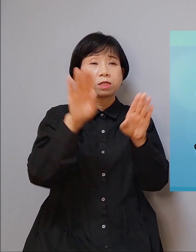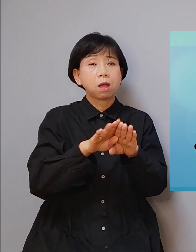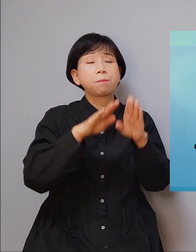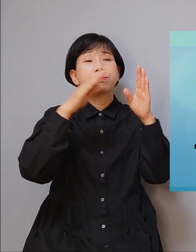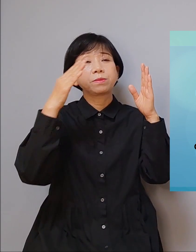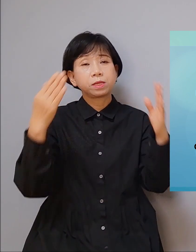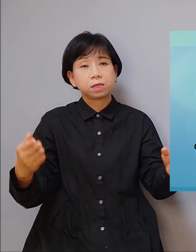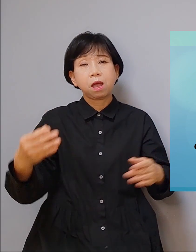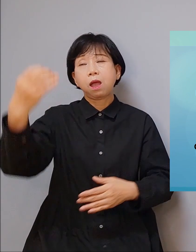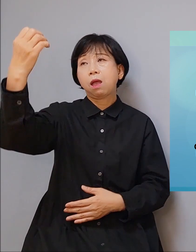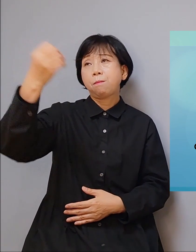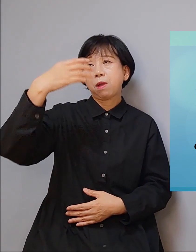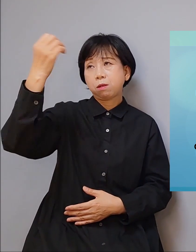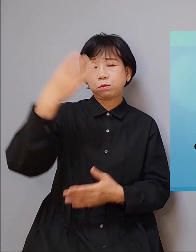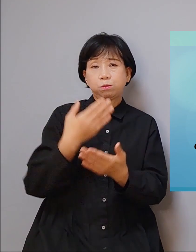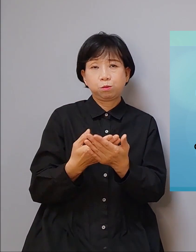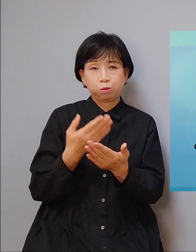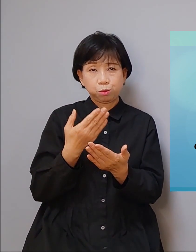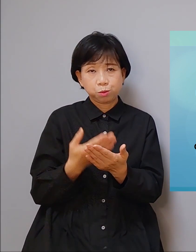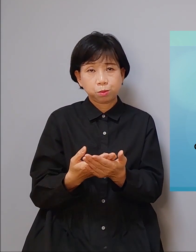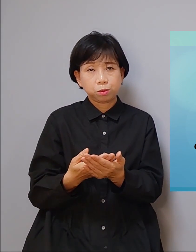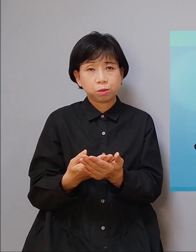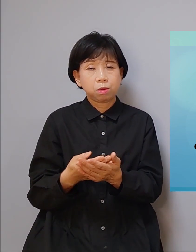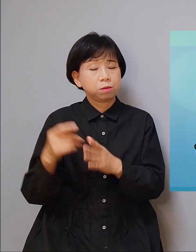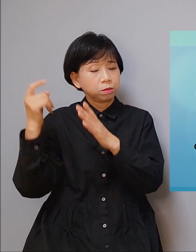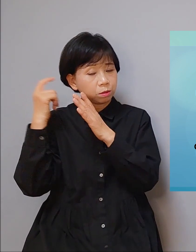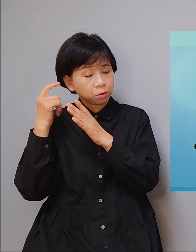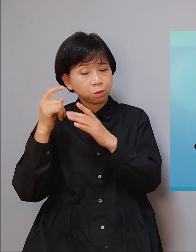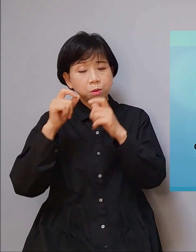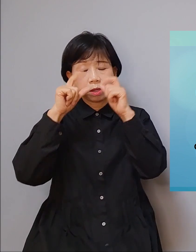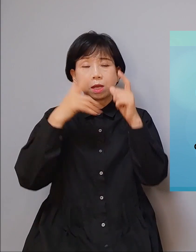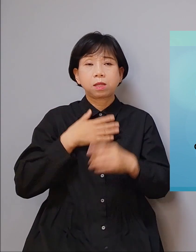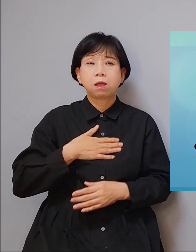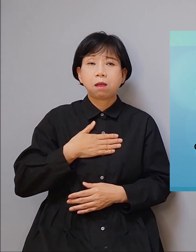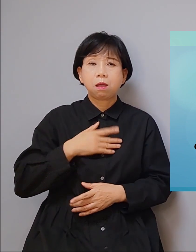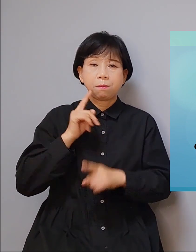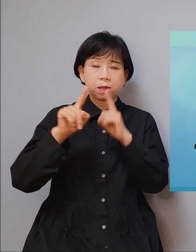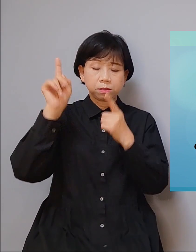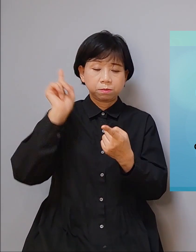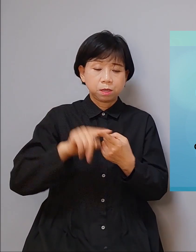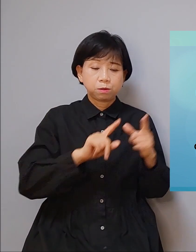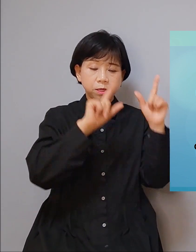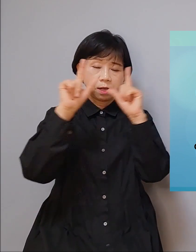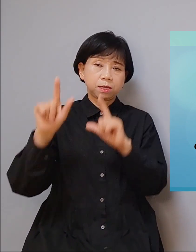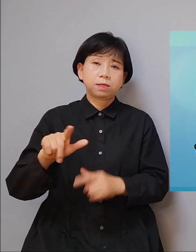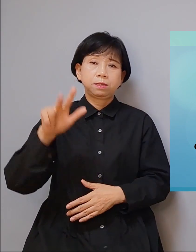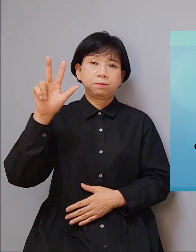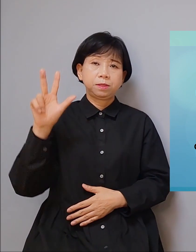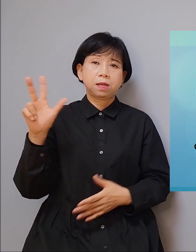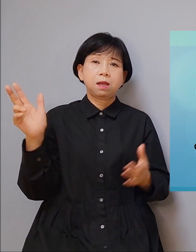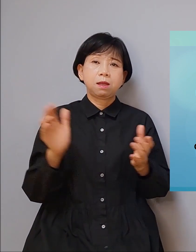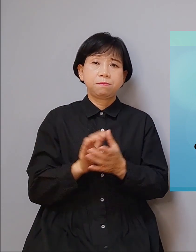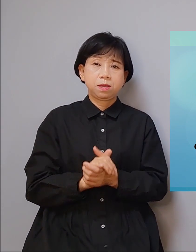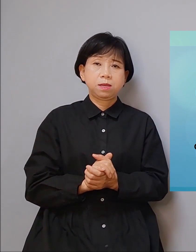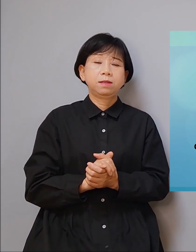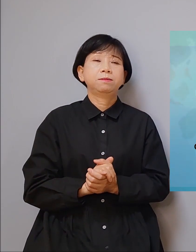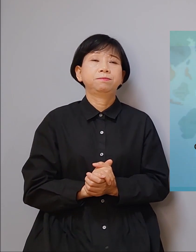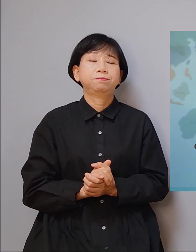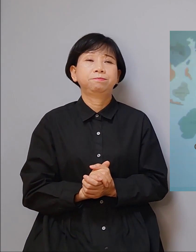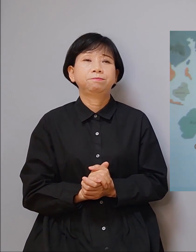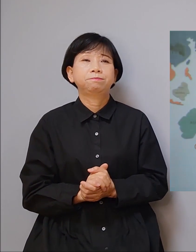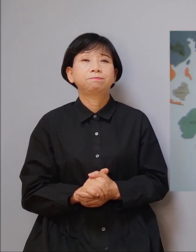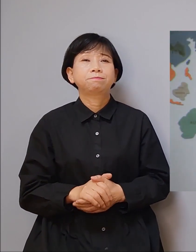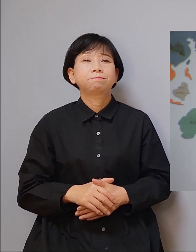문을 엽니다. 말씀하여 주옵소서. 듣고 깨닫고 말씀대로 살겠습니다.